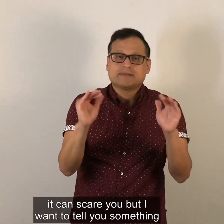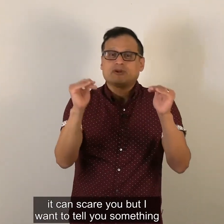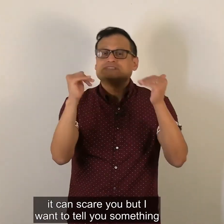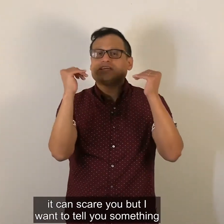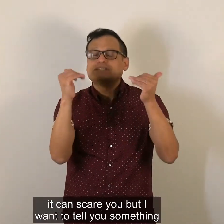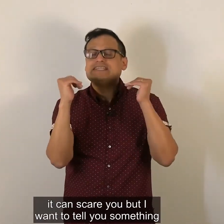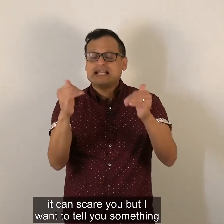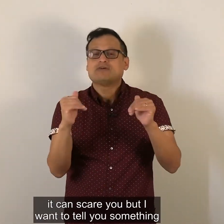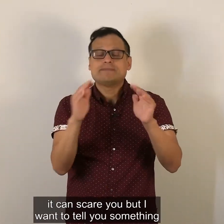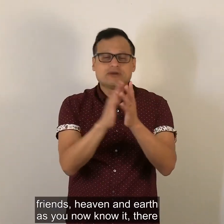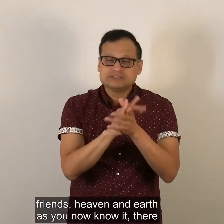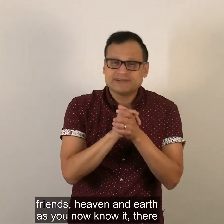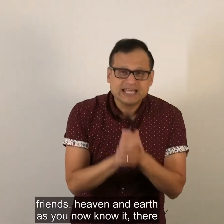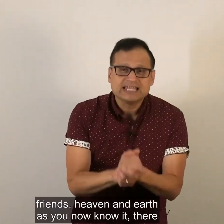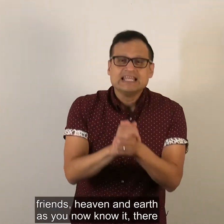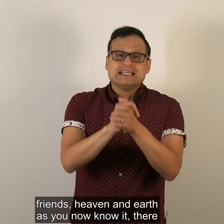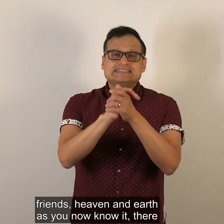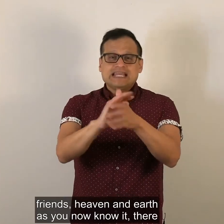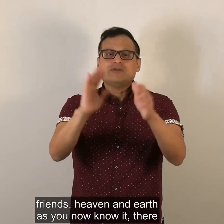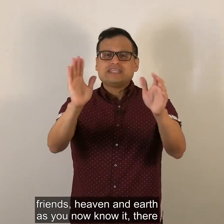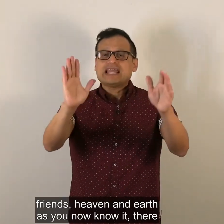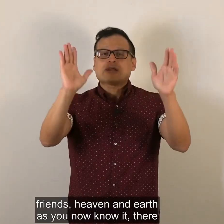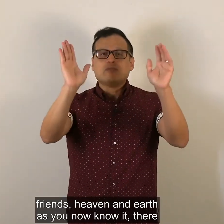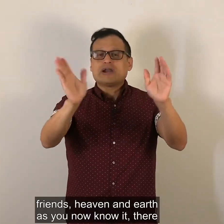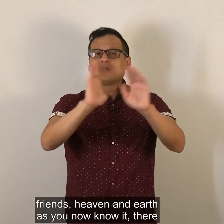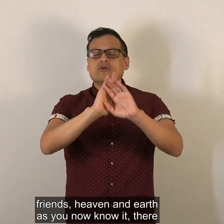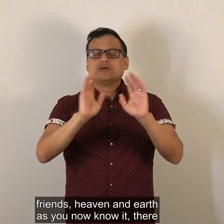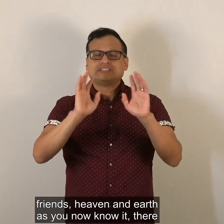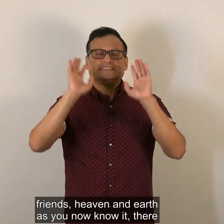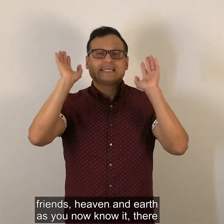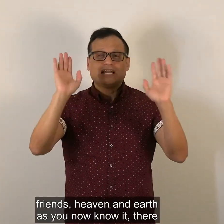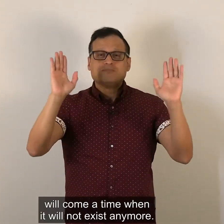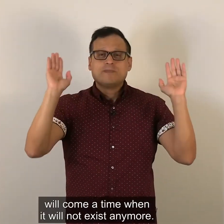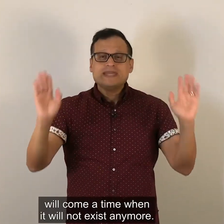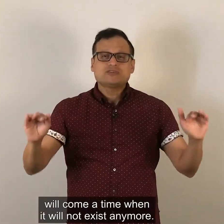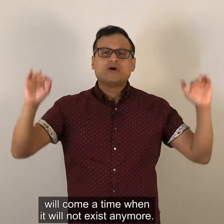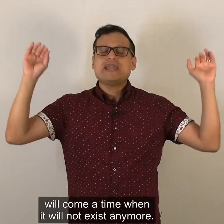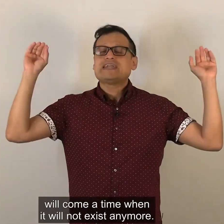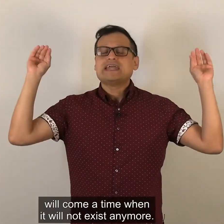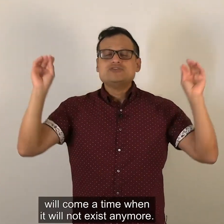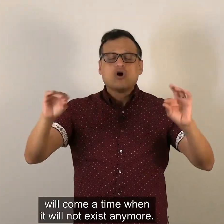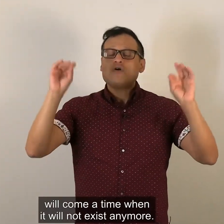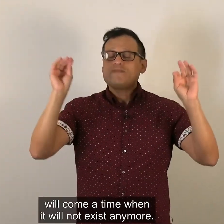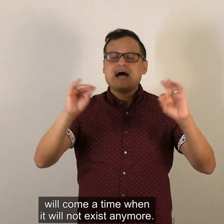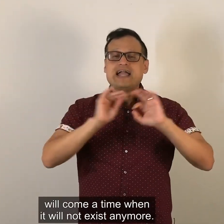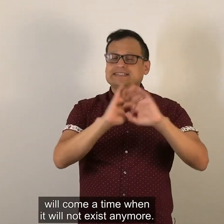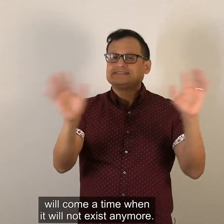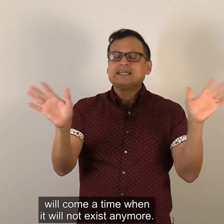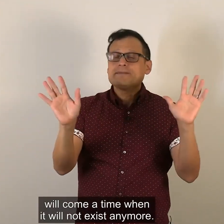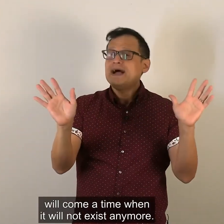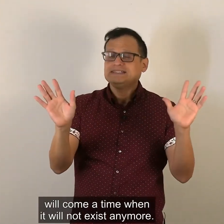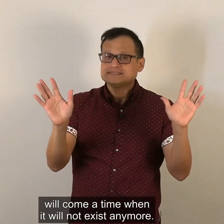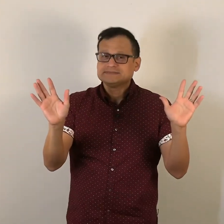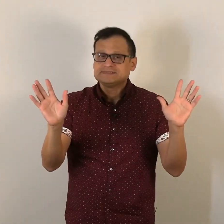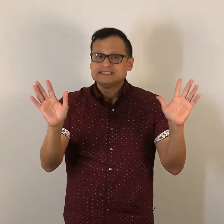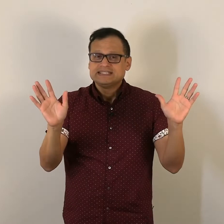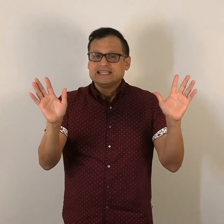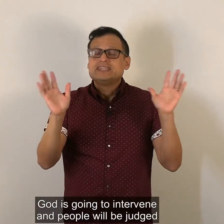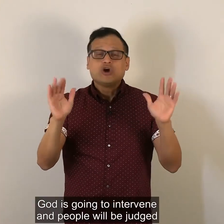pero les quiero decir algo, amigos, de verdad. Cielo y tierra, como ahora lo conocen, llegará un momento en que no va a existir más. Dios